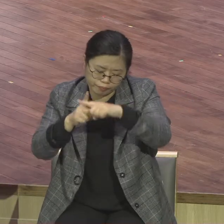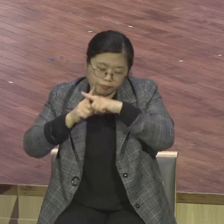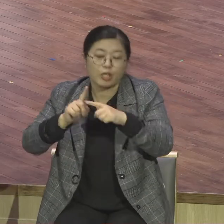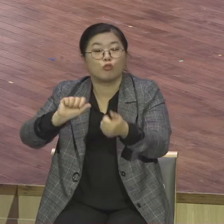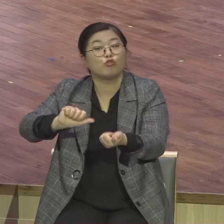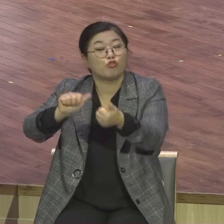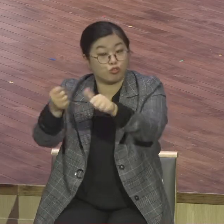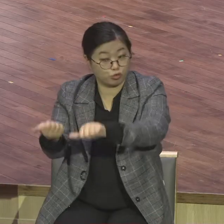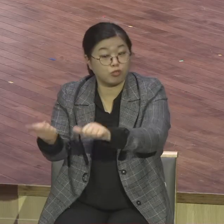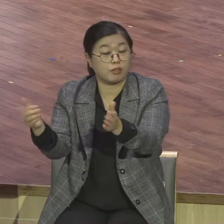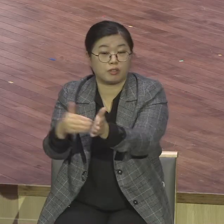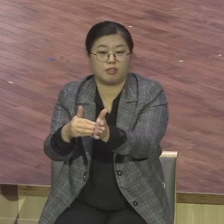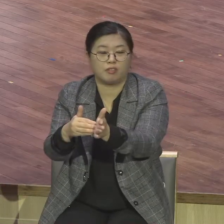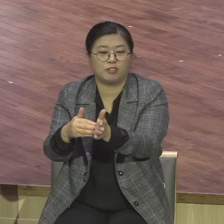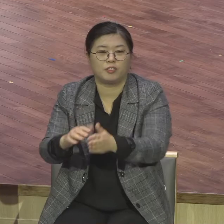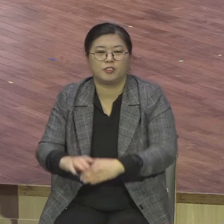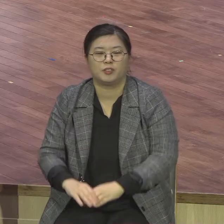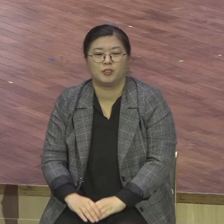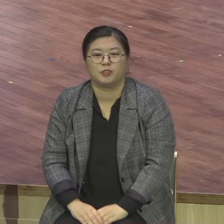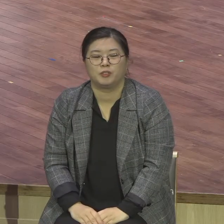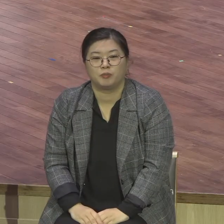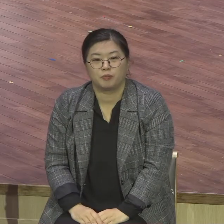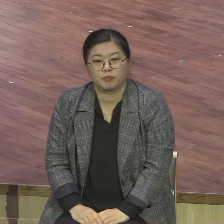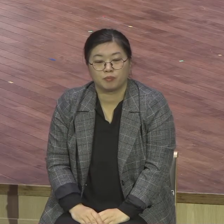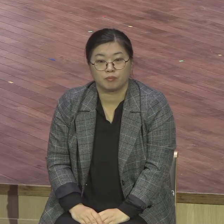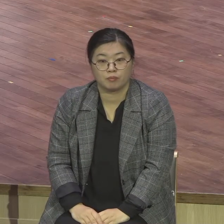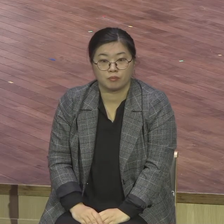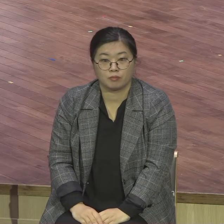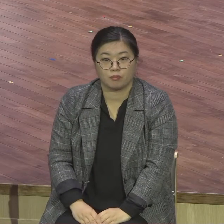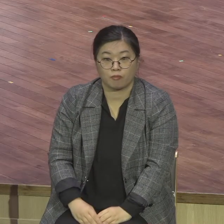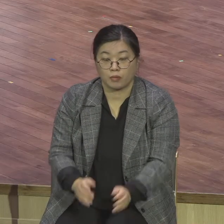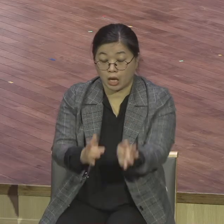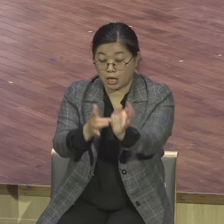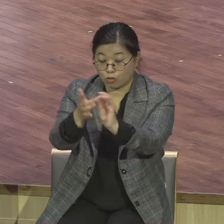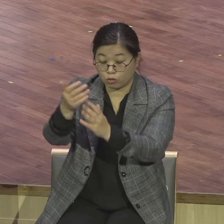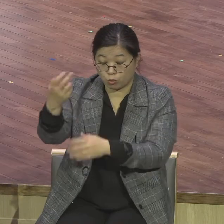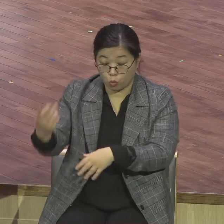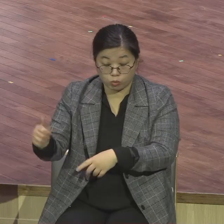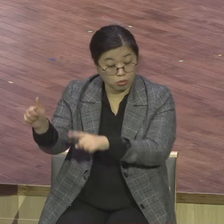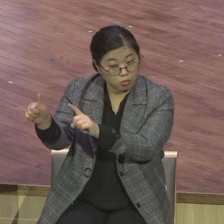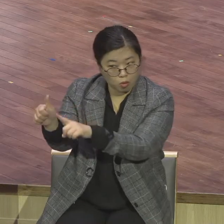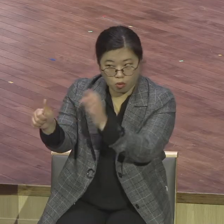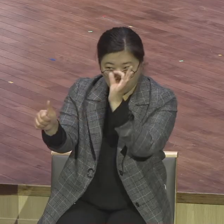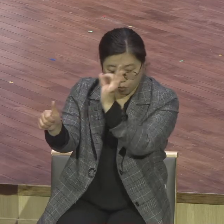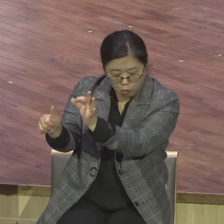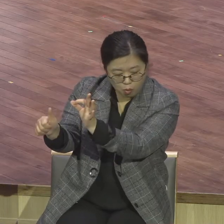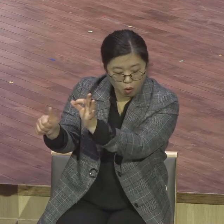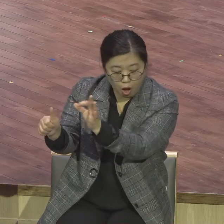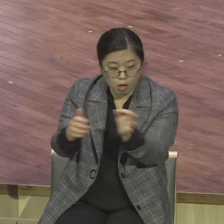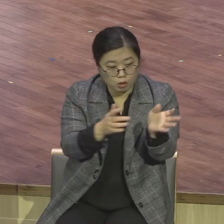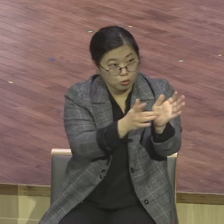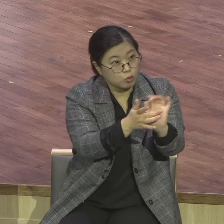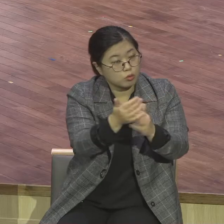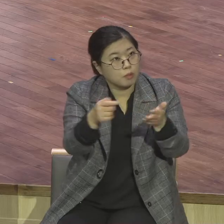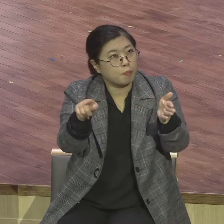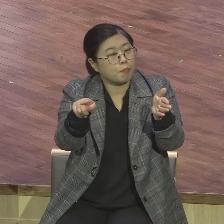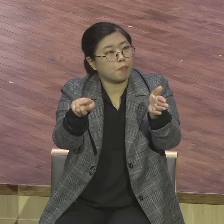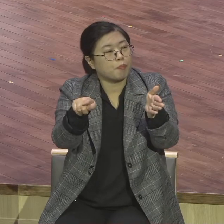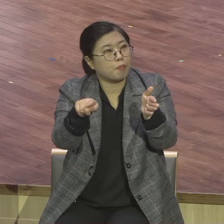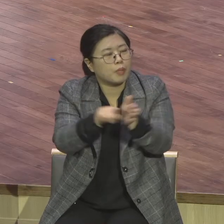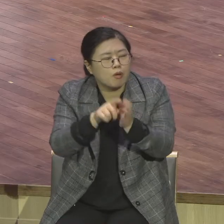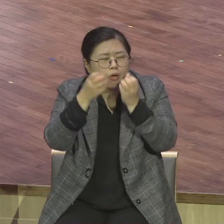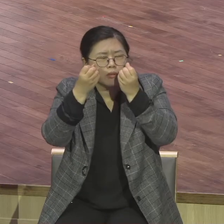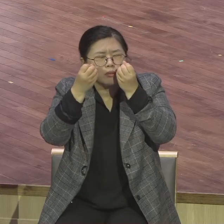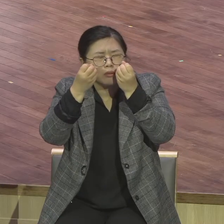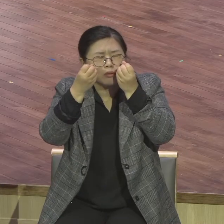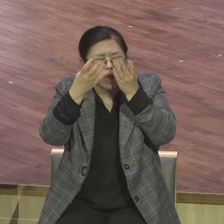정말 거듭난 자의 삶은 십자가의 보혈로 죄 용서 받은 성도의 삶은 달라지게